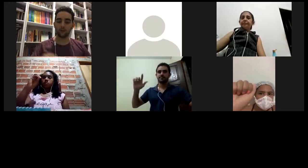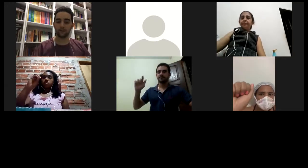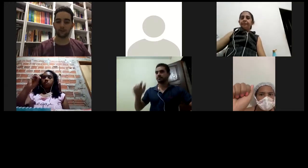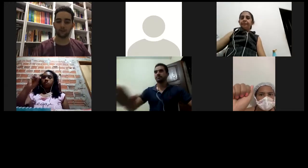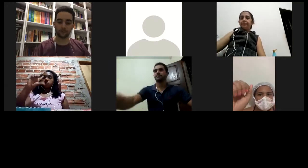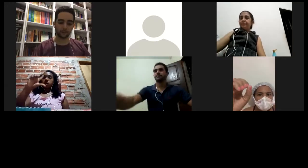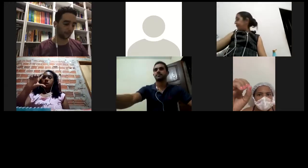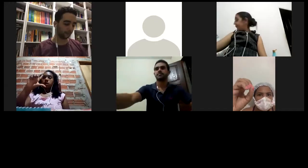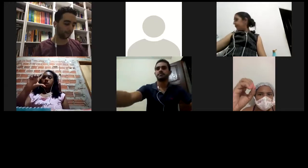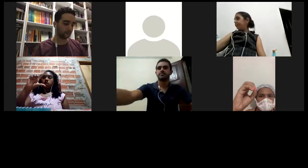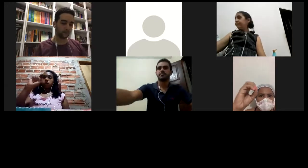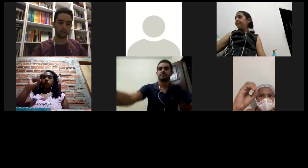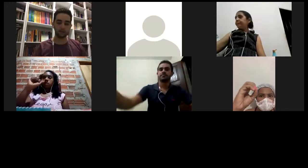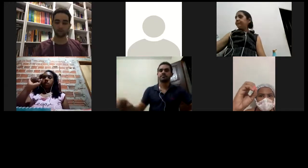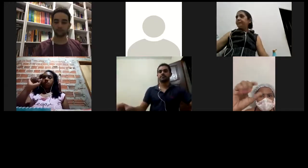Olá.